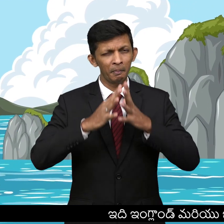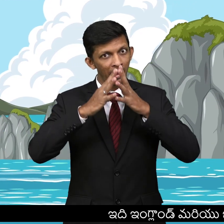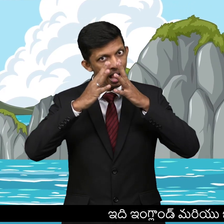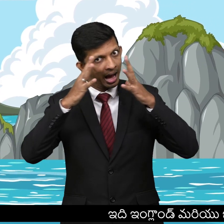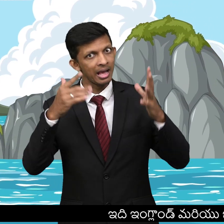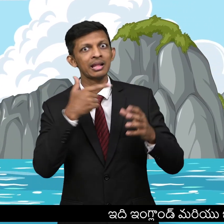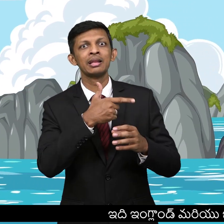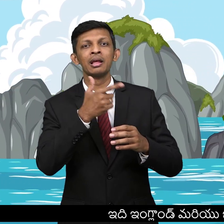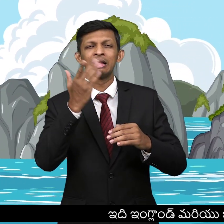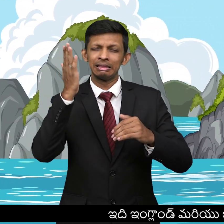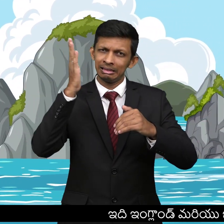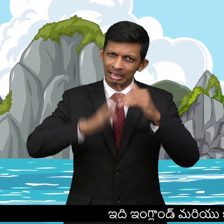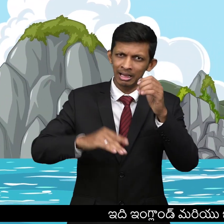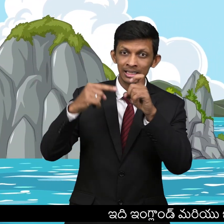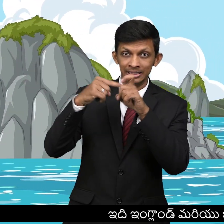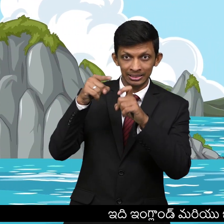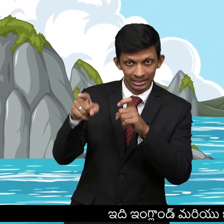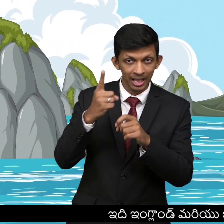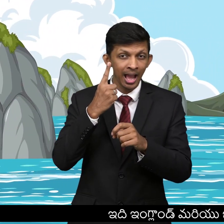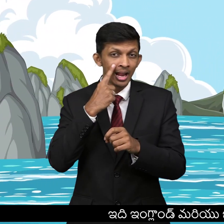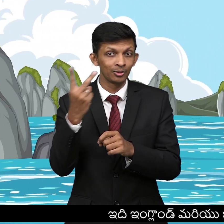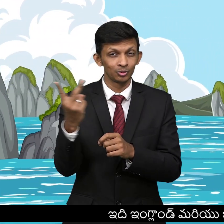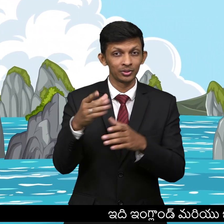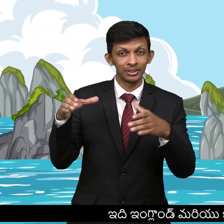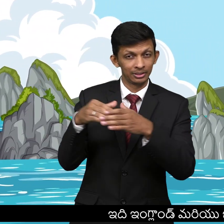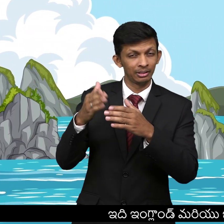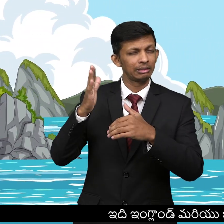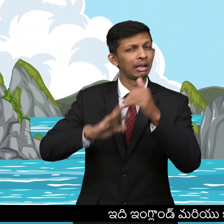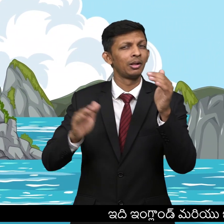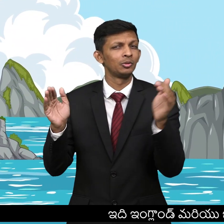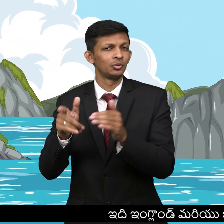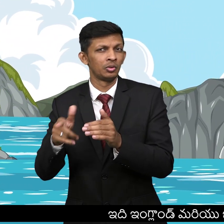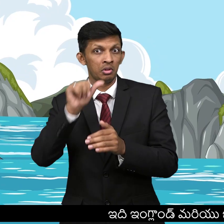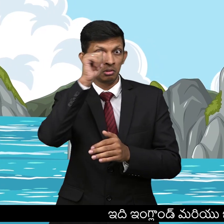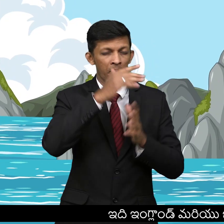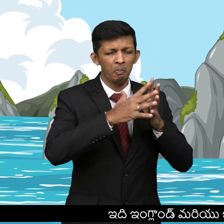ఇది ఇంగ్లాండ్ మరియు ఐర్లాండ్ కలిపిన దానికంటే పెద్దది.